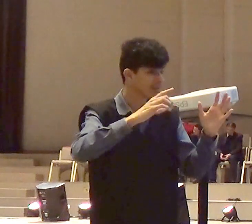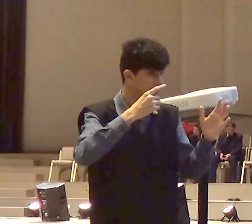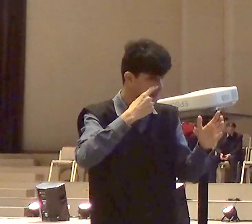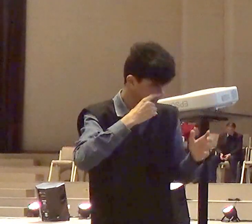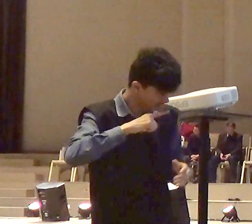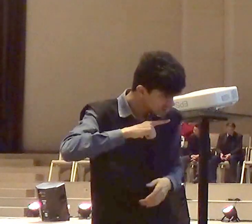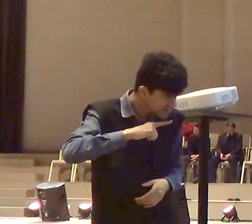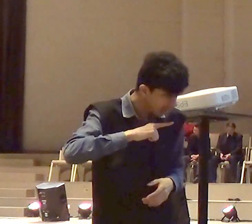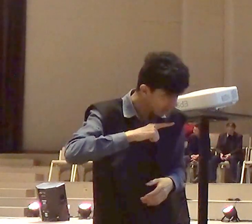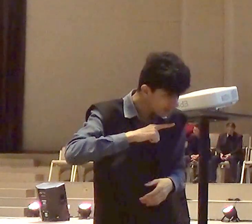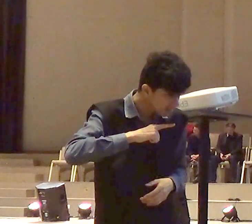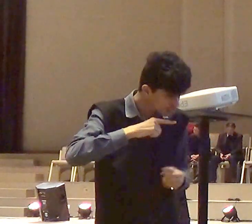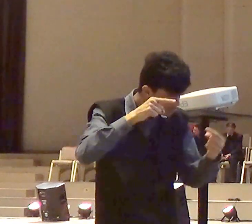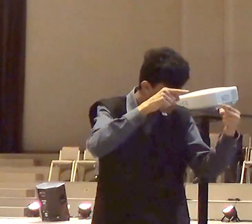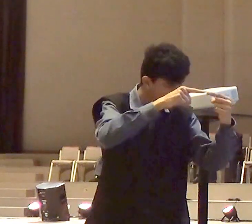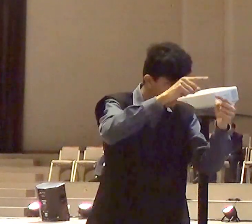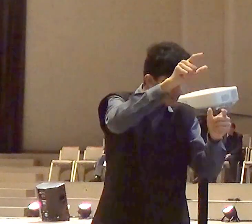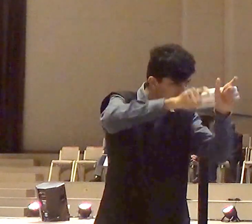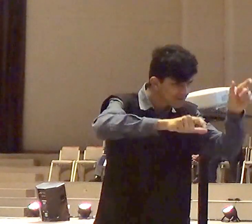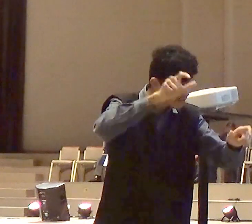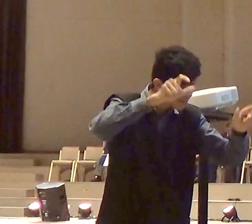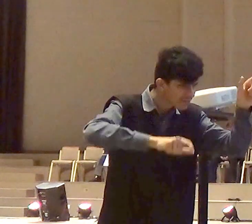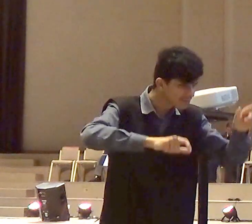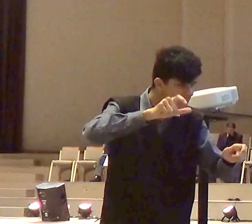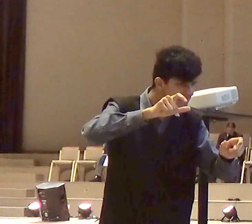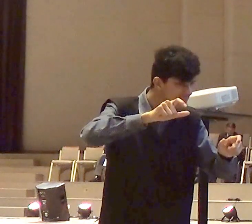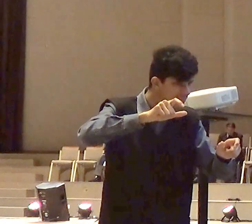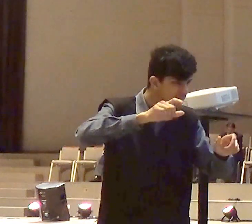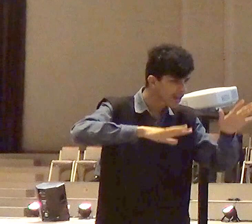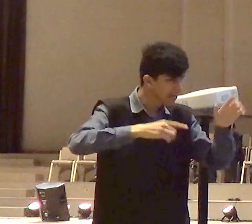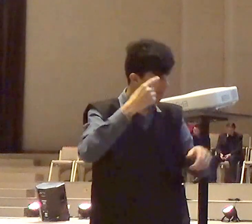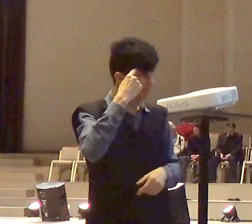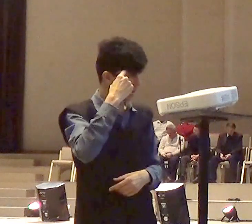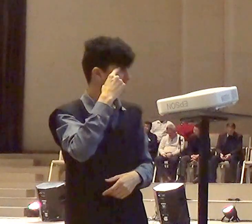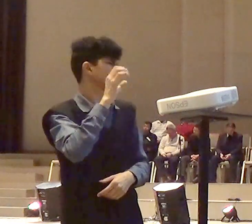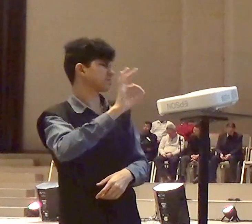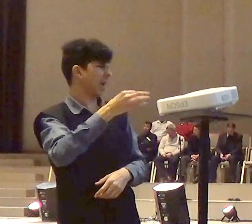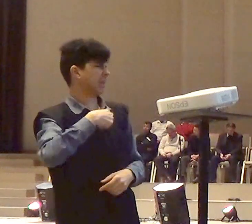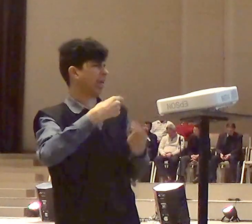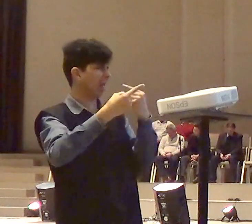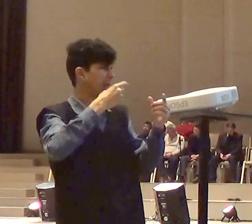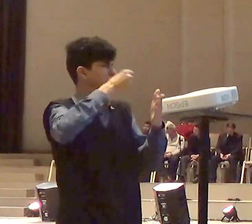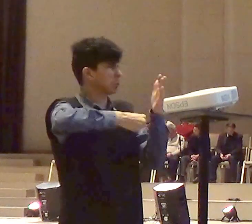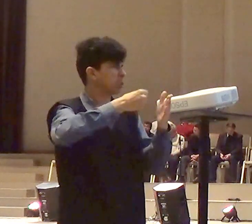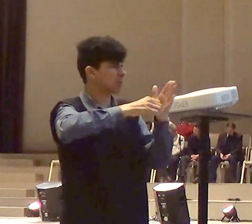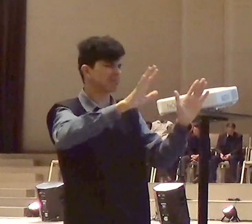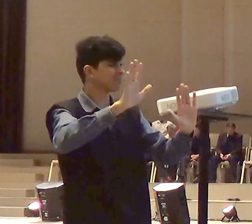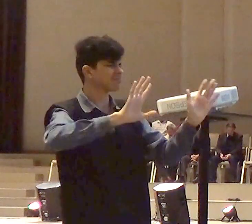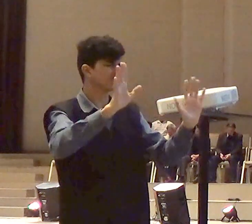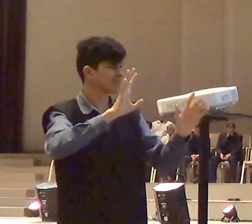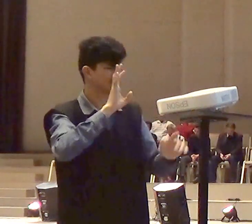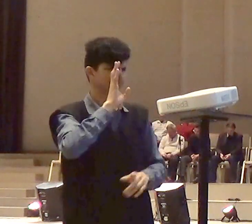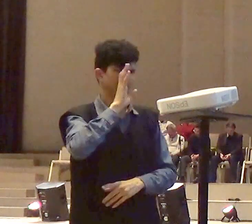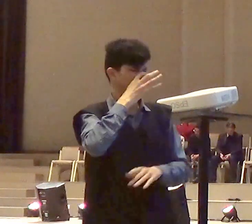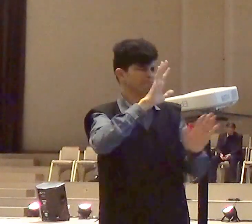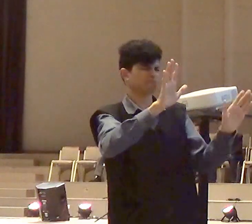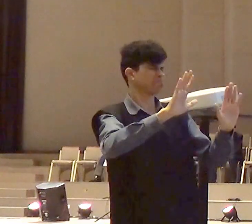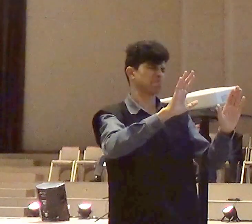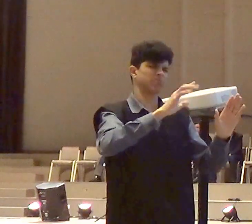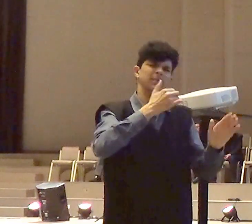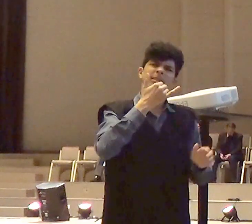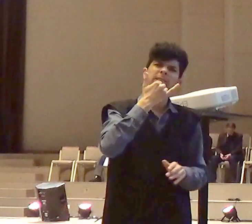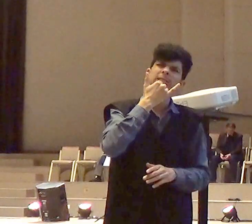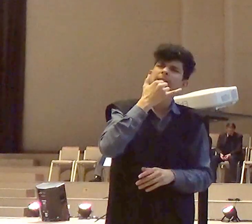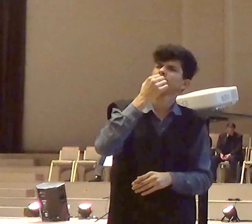quem sabe até coisas que sejam justas aos seus olhos mas você vai se render assim achou até um plano para minha vida